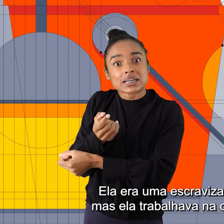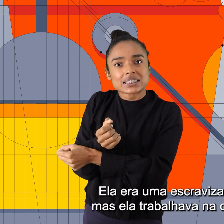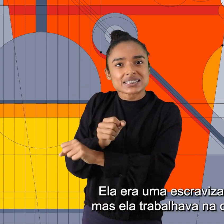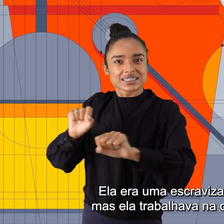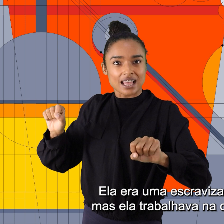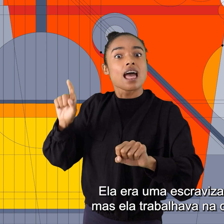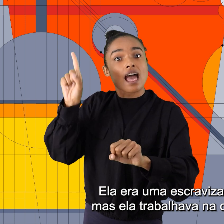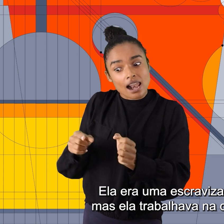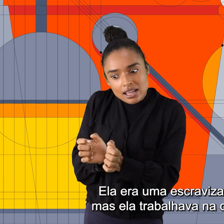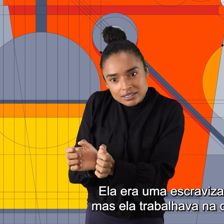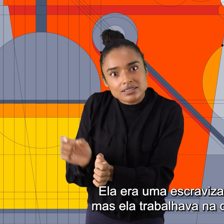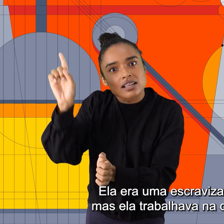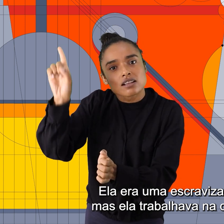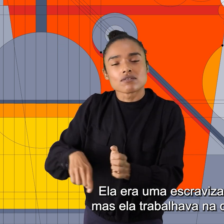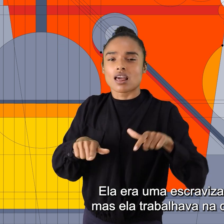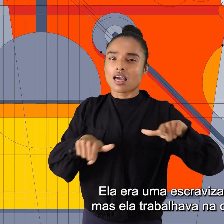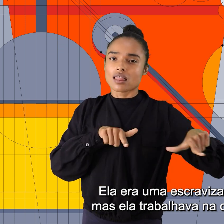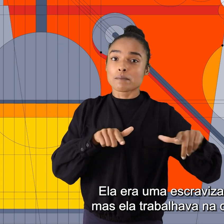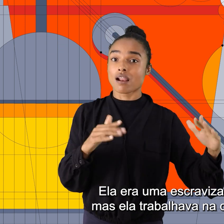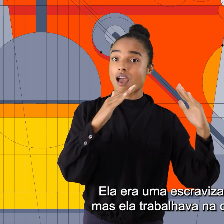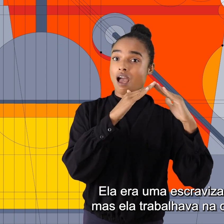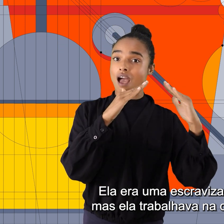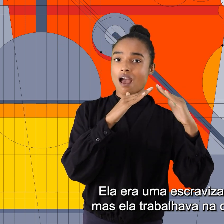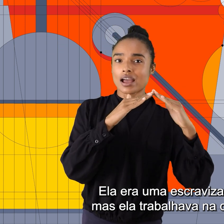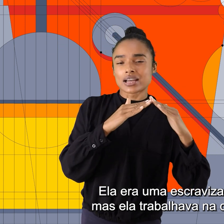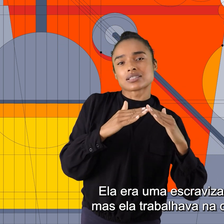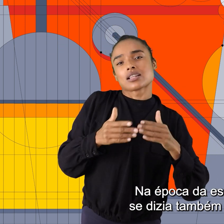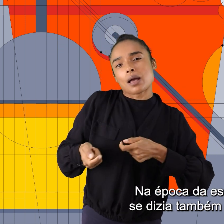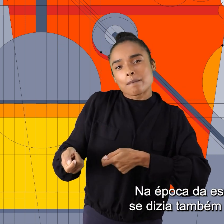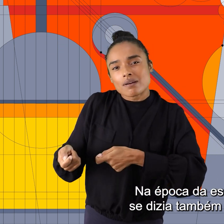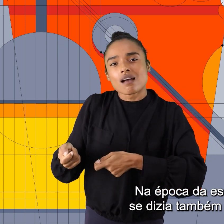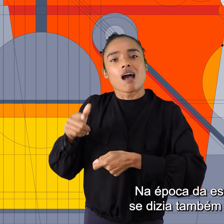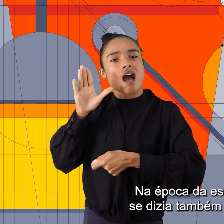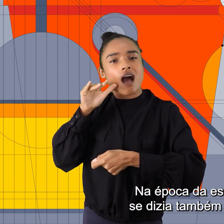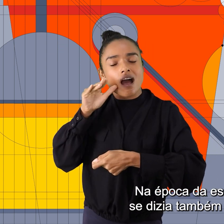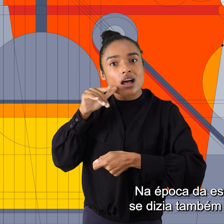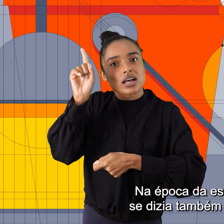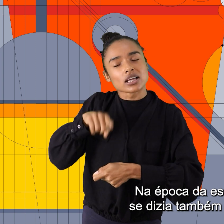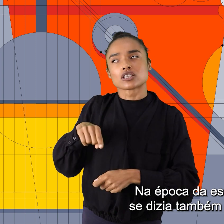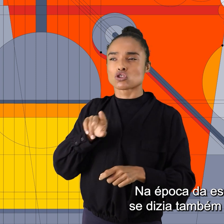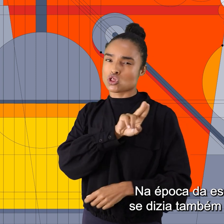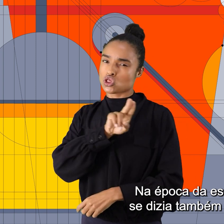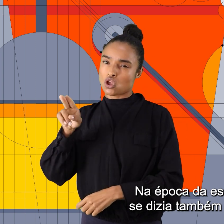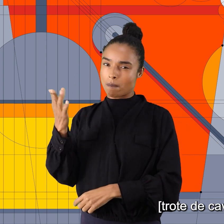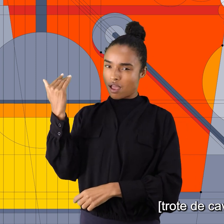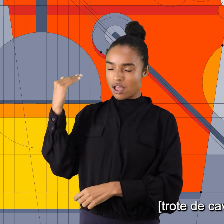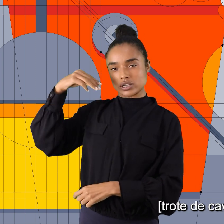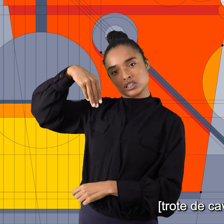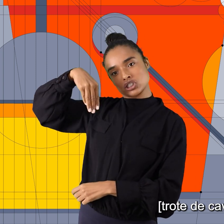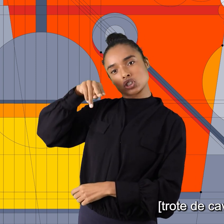era uma escravizada da fazenda, mas ela trabalhava na casa, doméstica. Na época da escravidão se dizia também